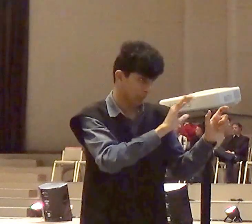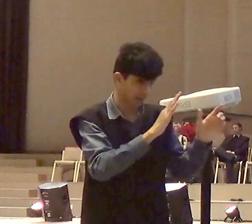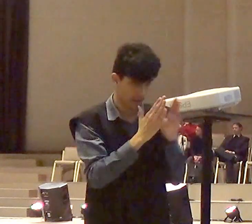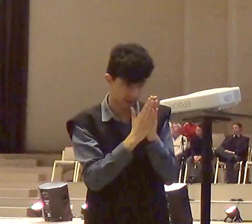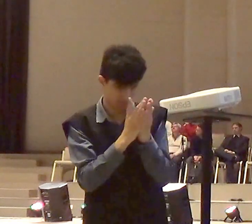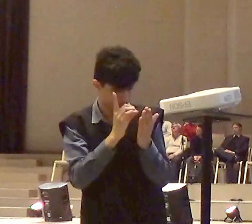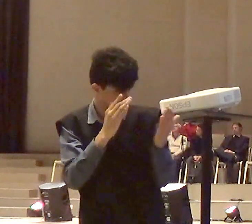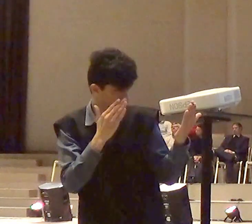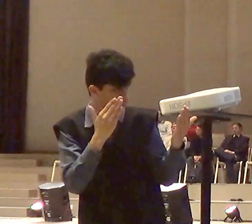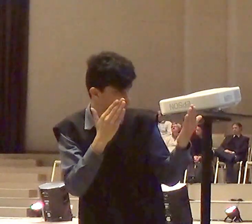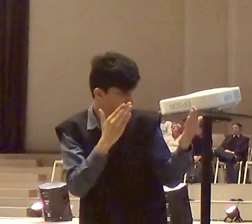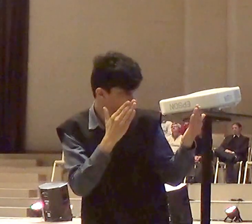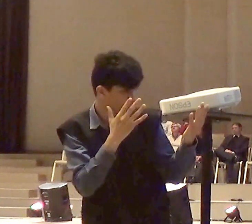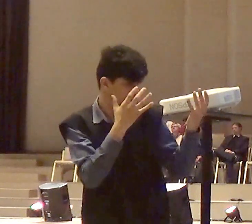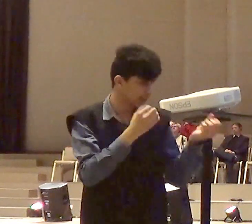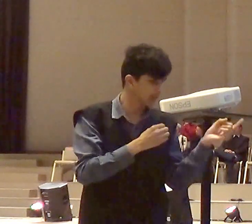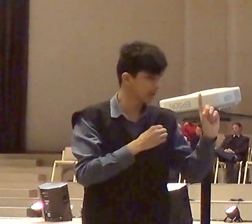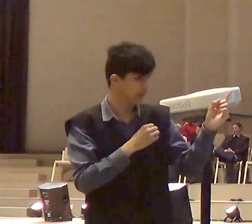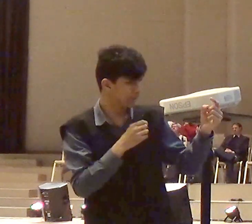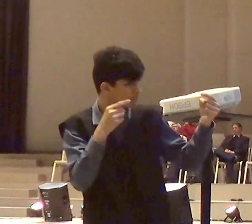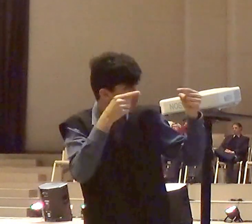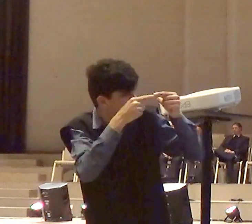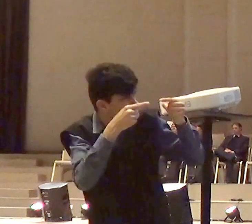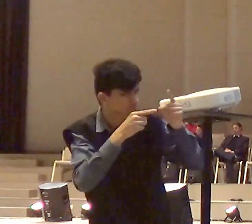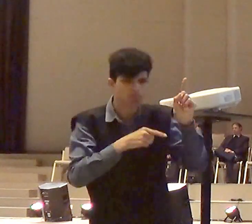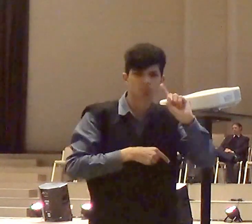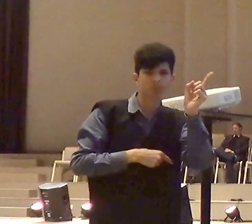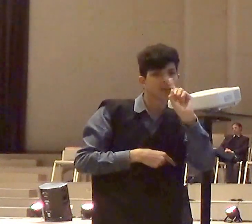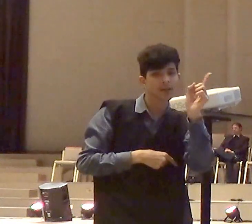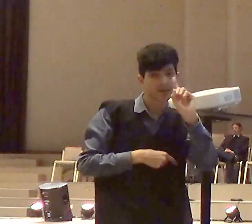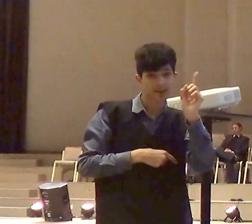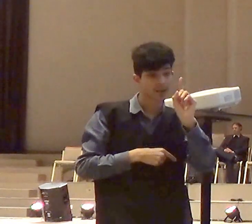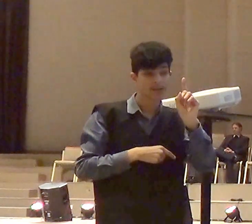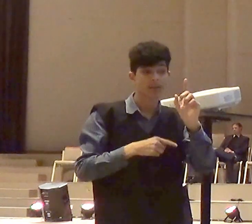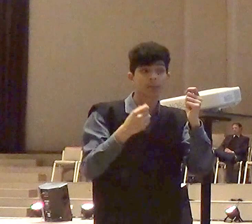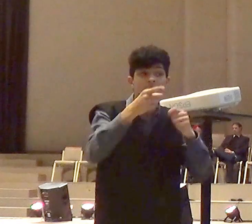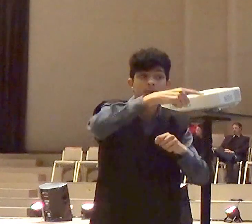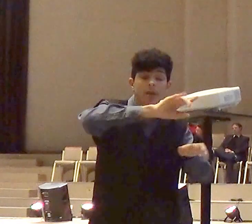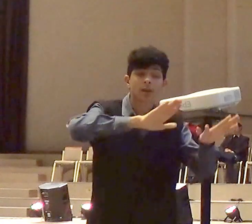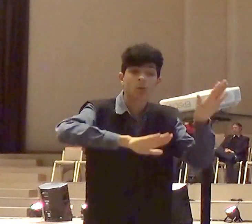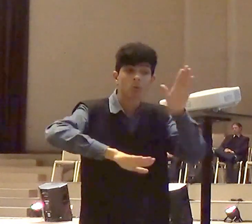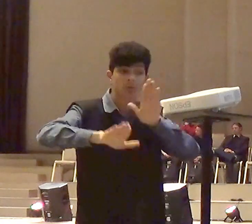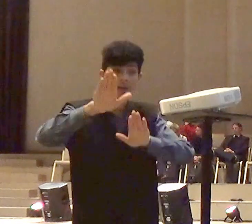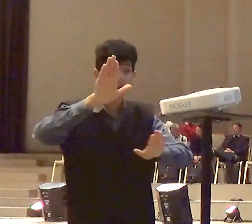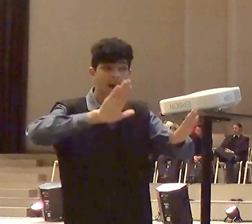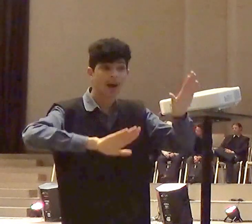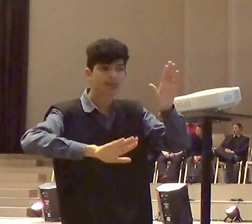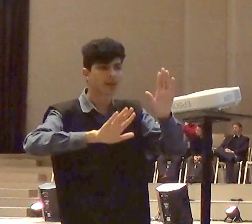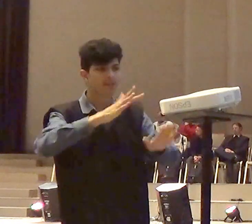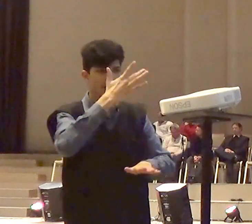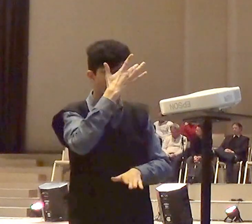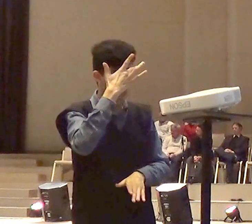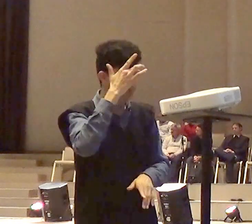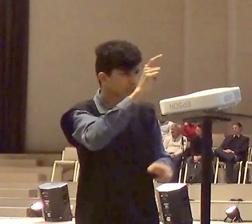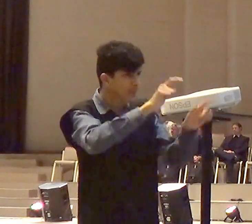meta essa palavra toma cuidado com a cegueira espiritual